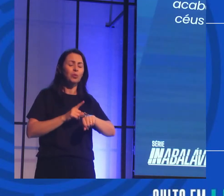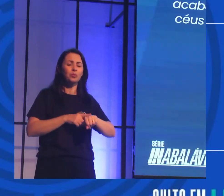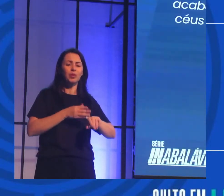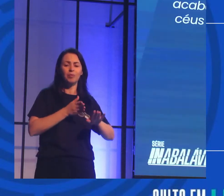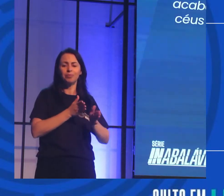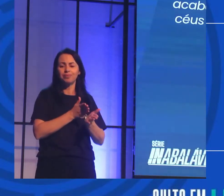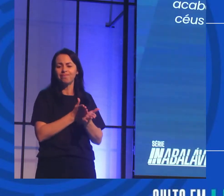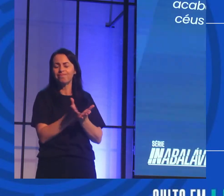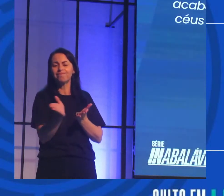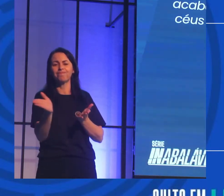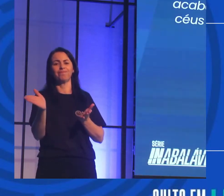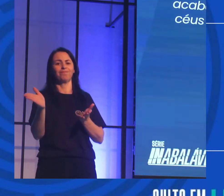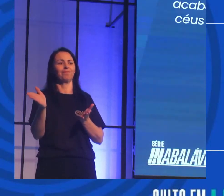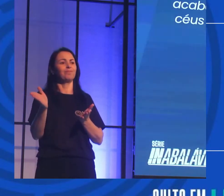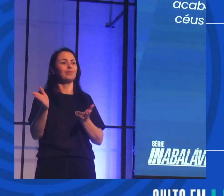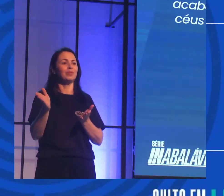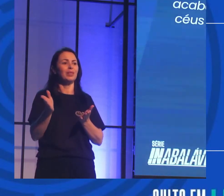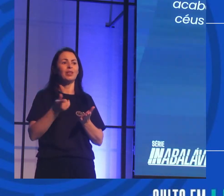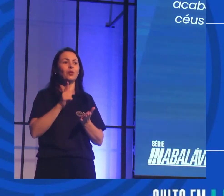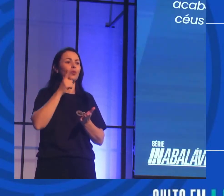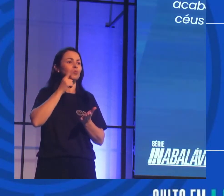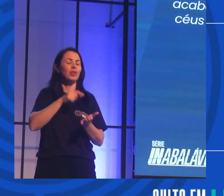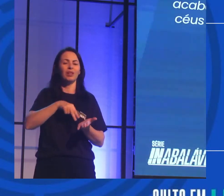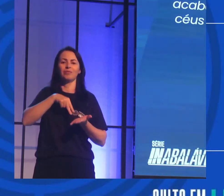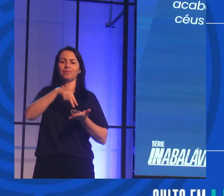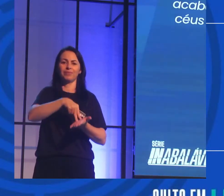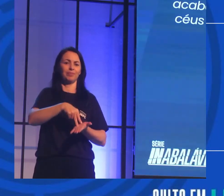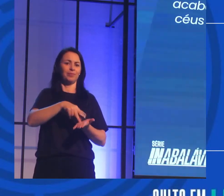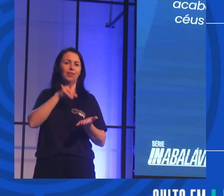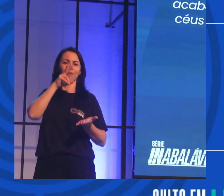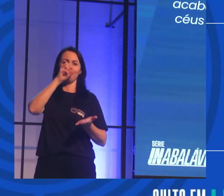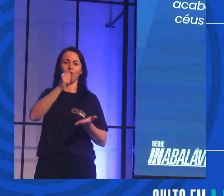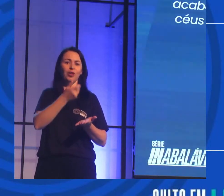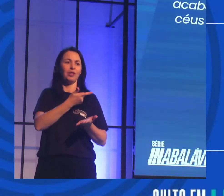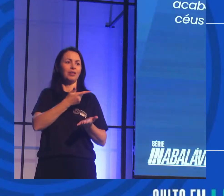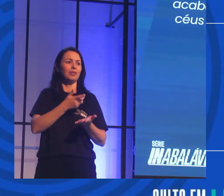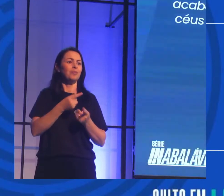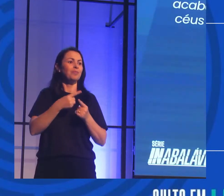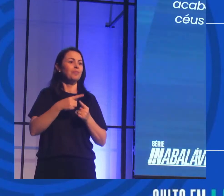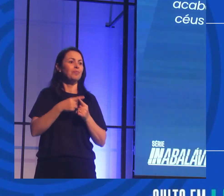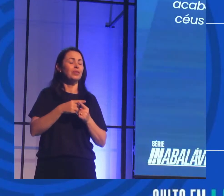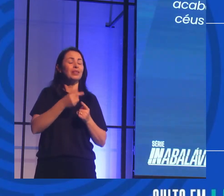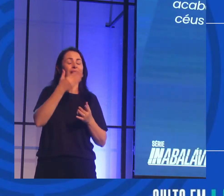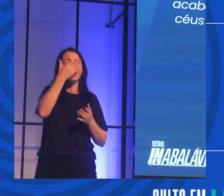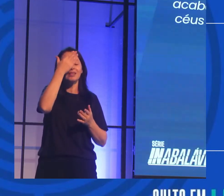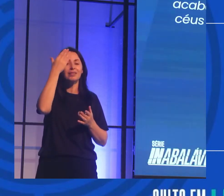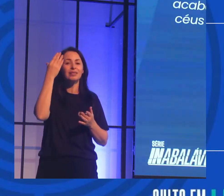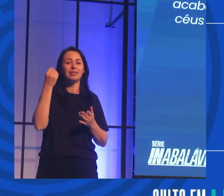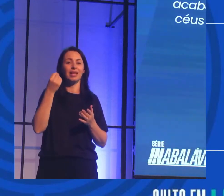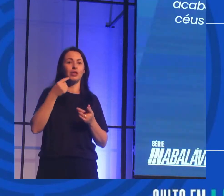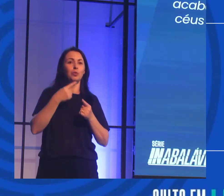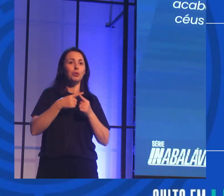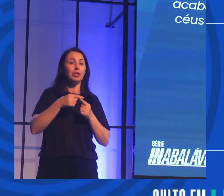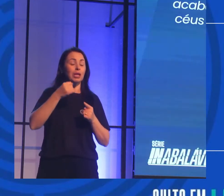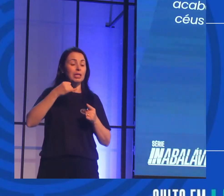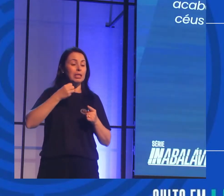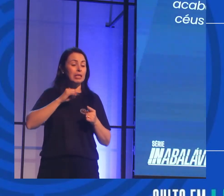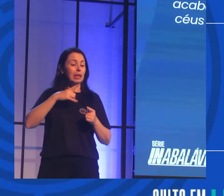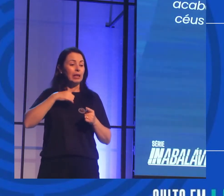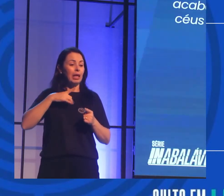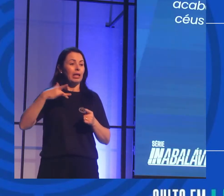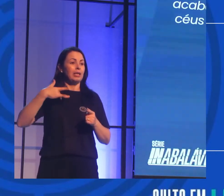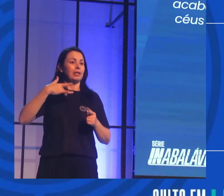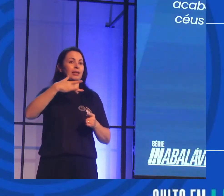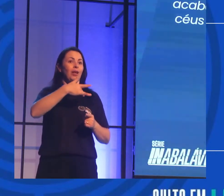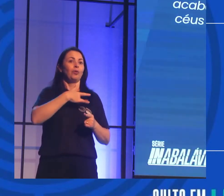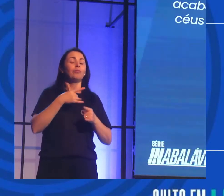fortes. Eles apenas não têm pressa de chegar no final da vida, mas esquecem que se tem fôlego de vida, é porque